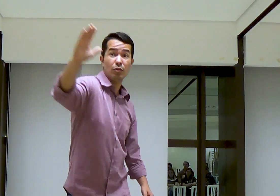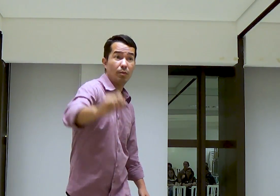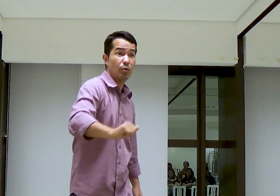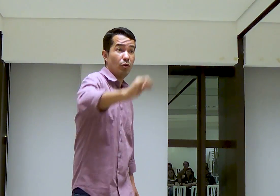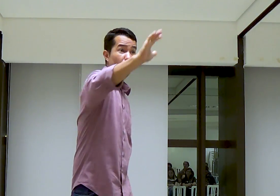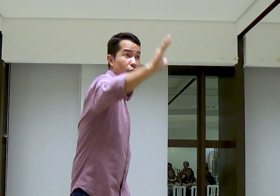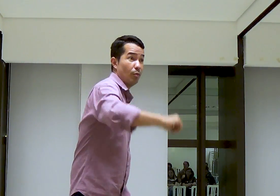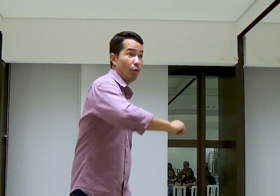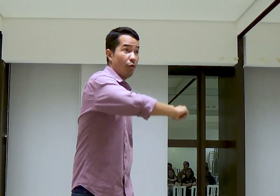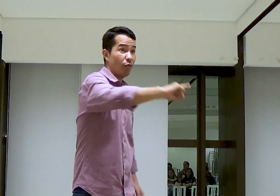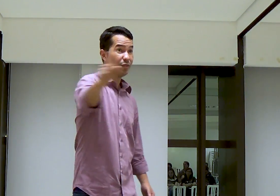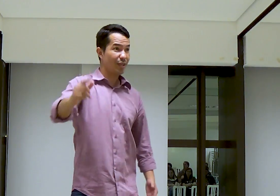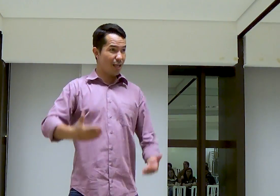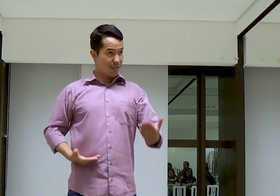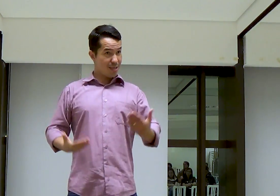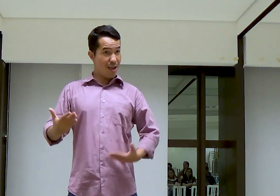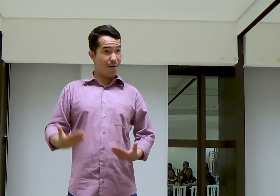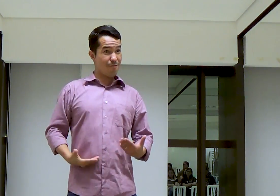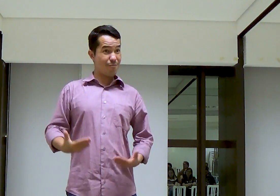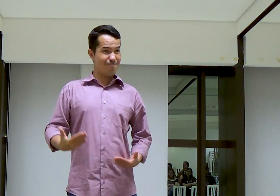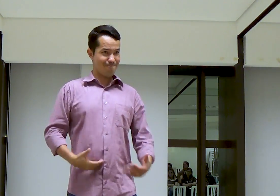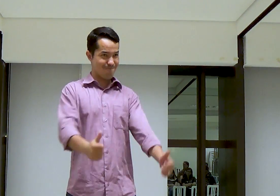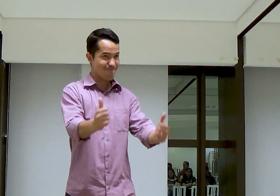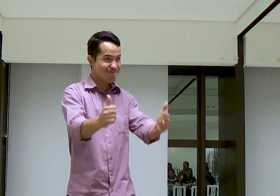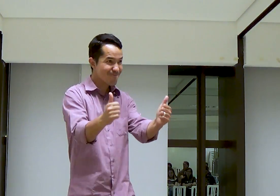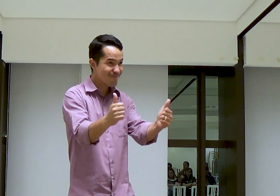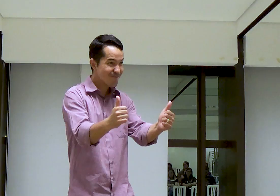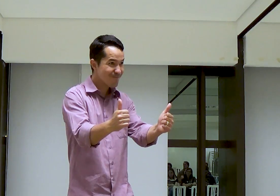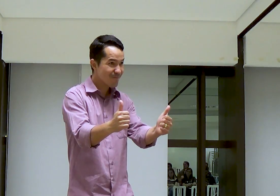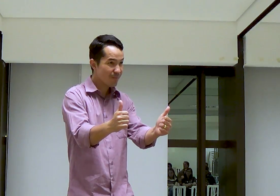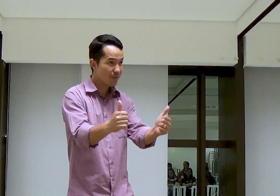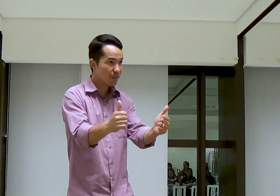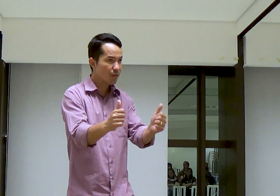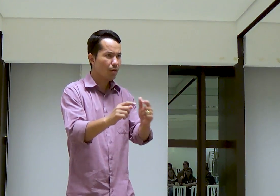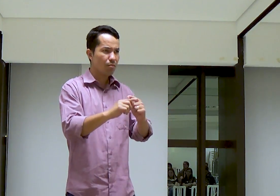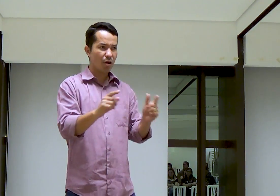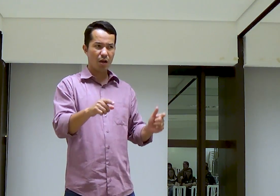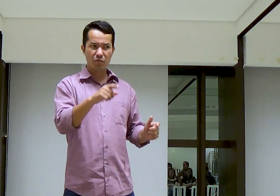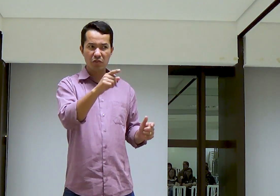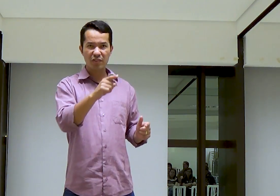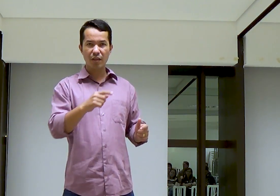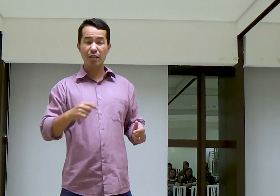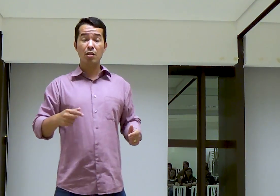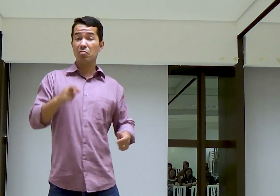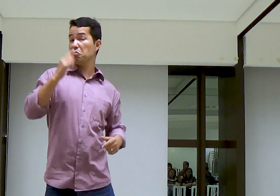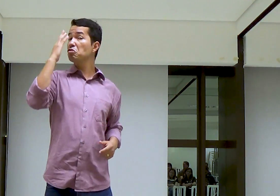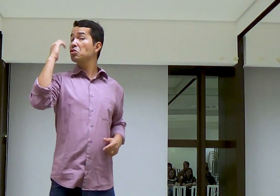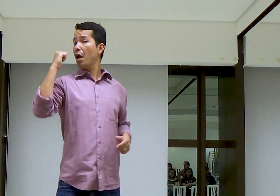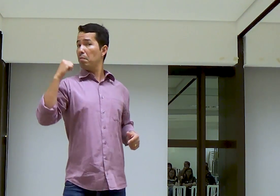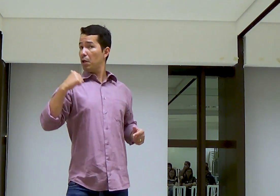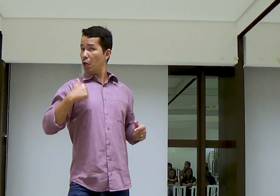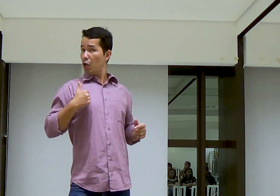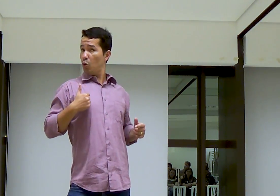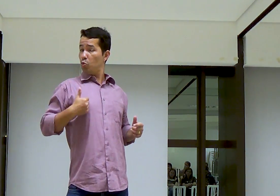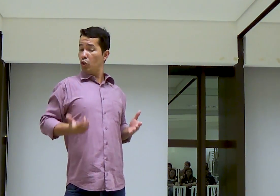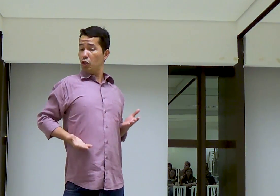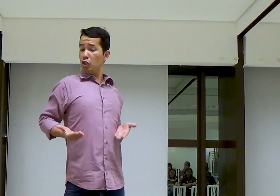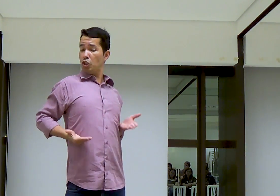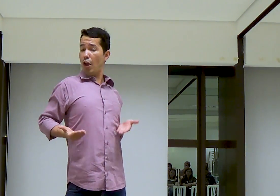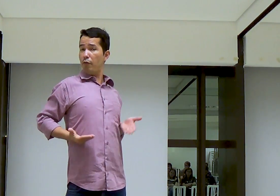de Deus, que Deus te escolheu. Você é servo, que o Senhor te escolheu. Mas veja, de repente você fala, não,